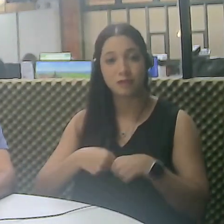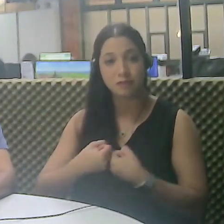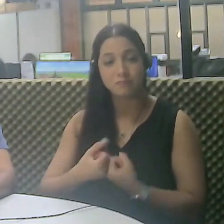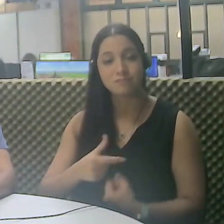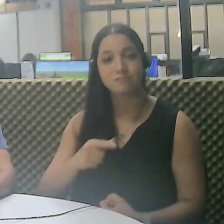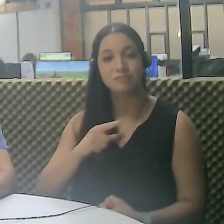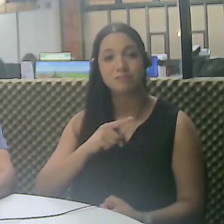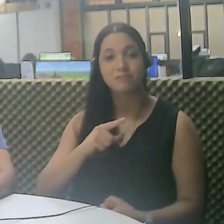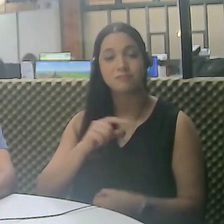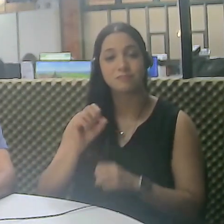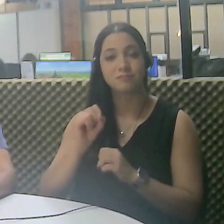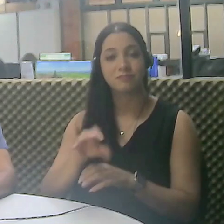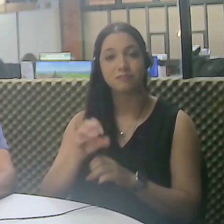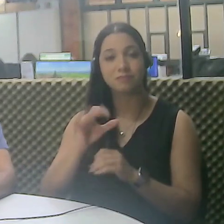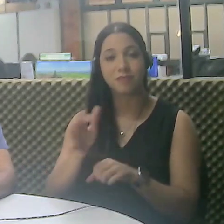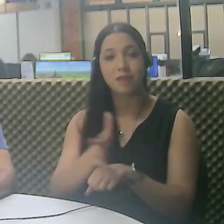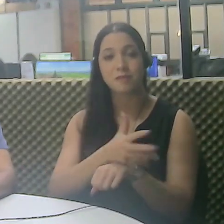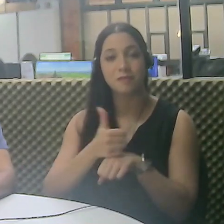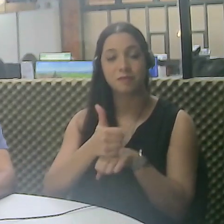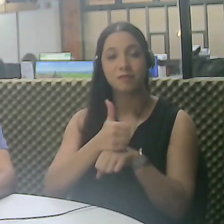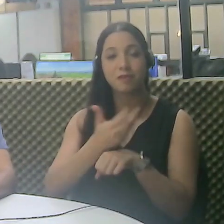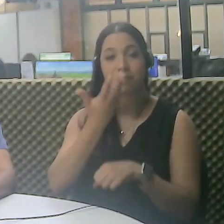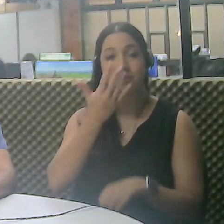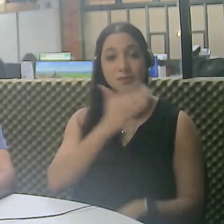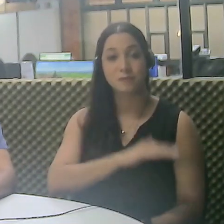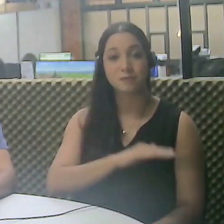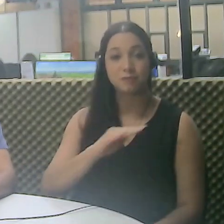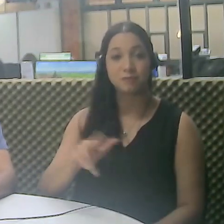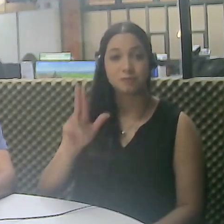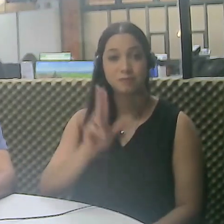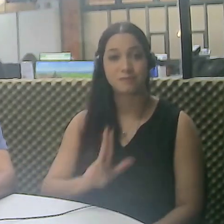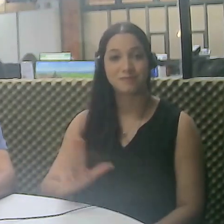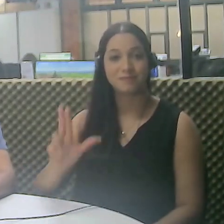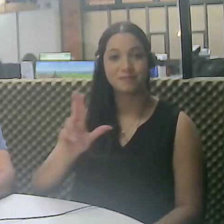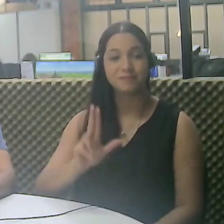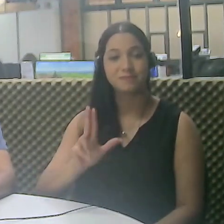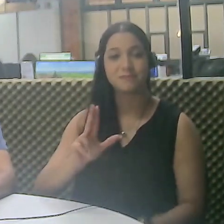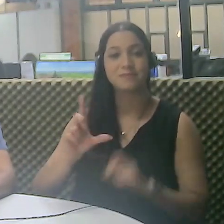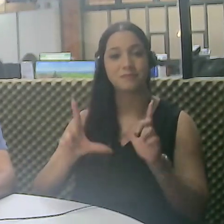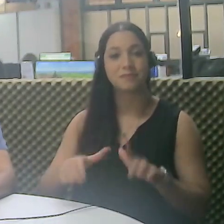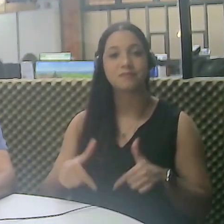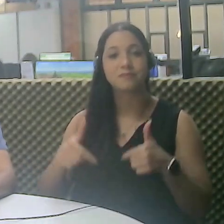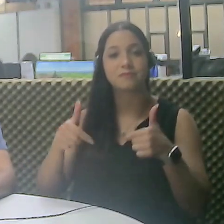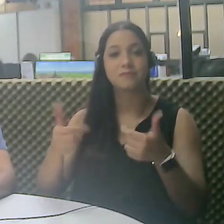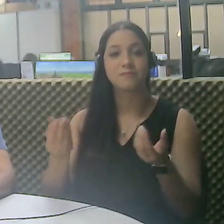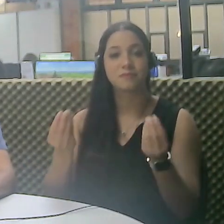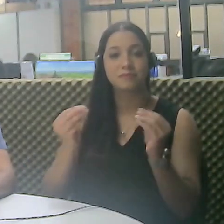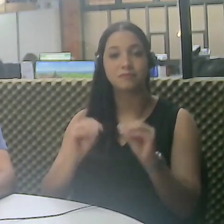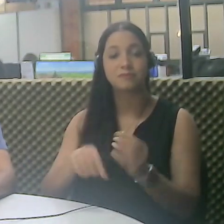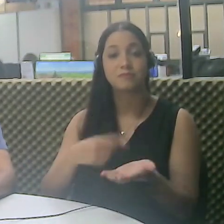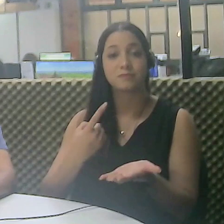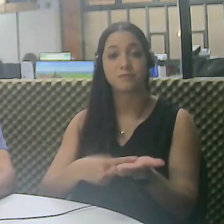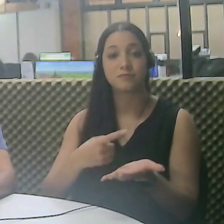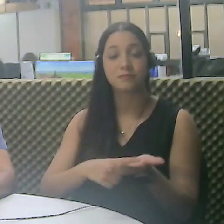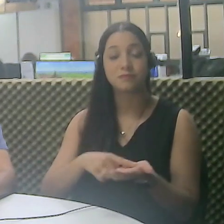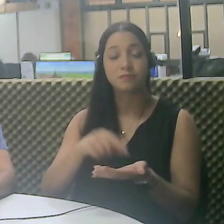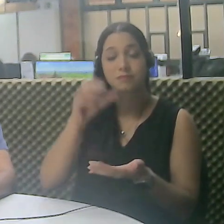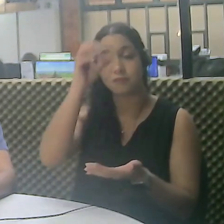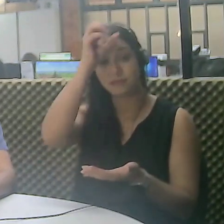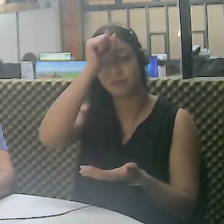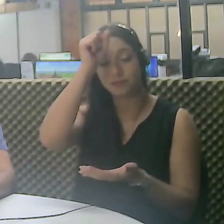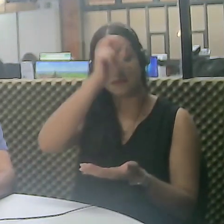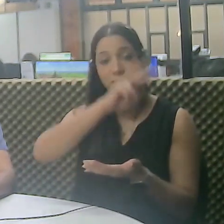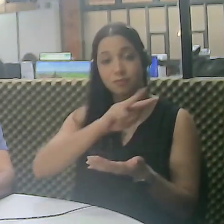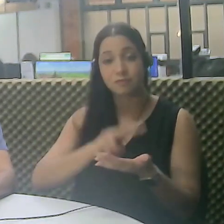para oferecer uma educação cada vez melhor para as crianças em Uberlândia. Uma das ações foi a implantação do Pacto pela Alfabetização,